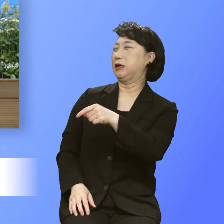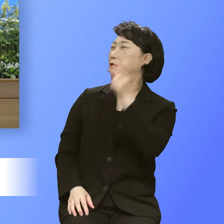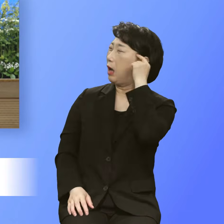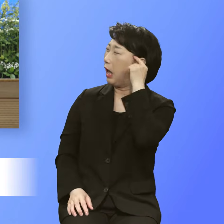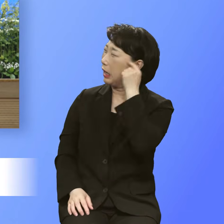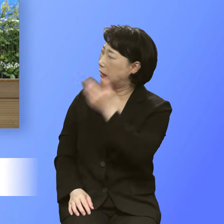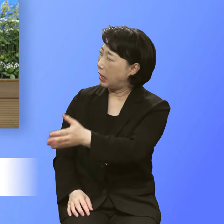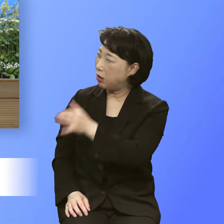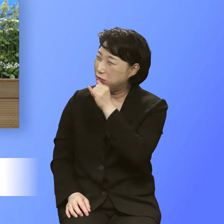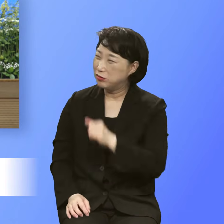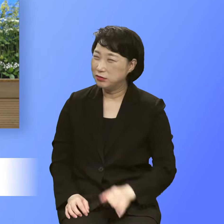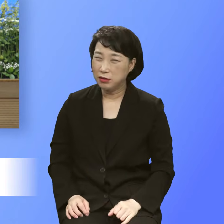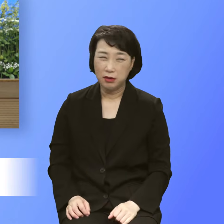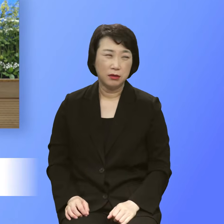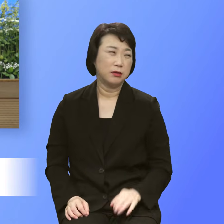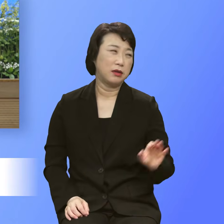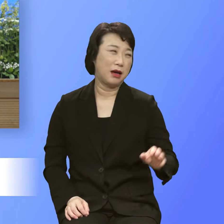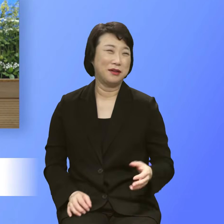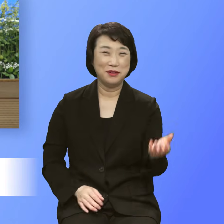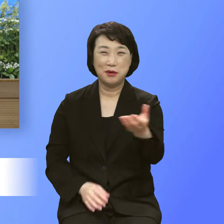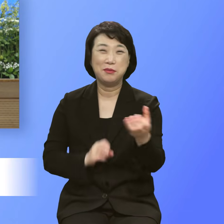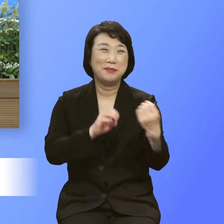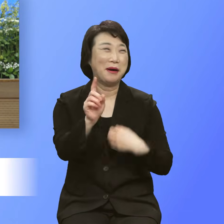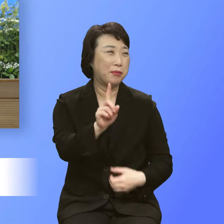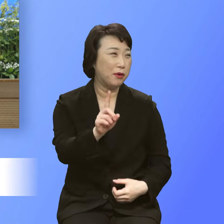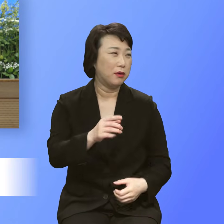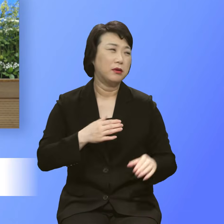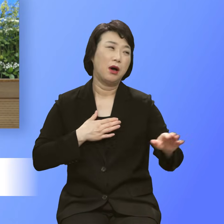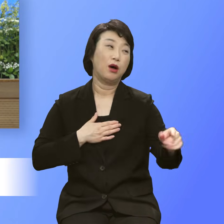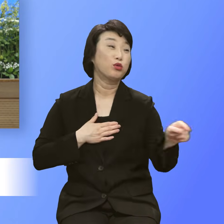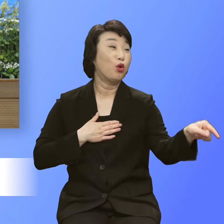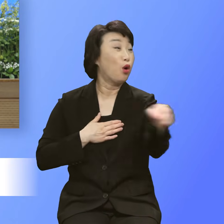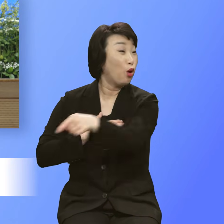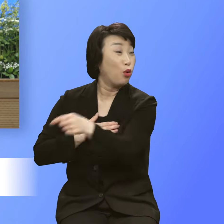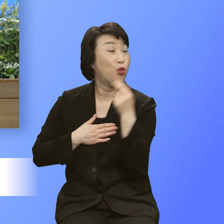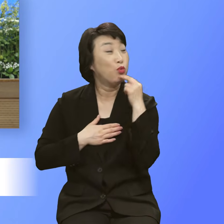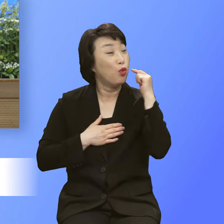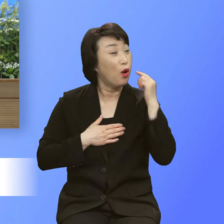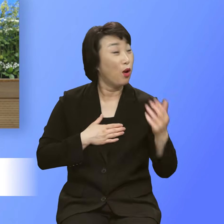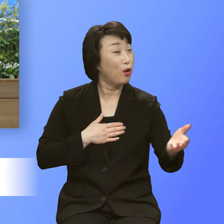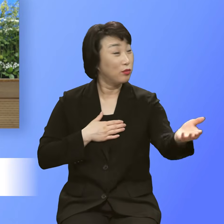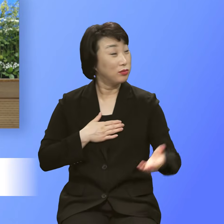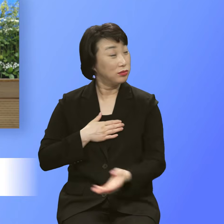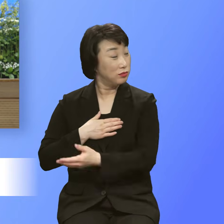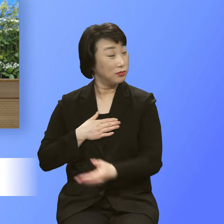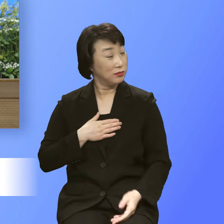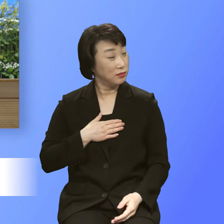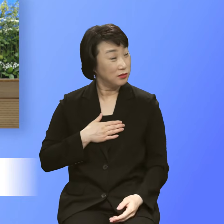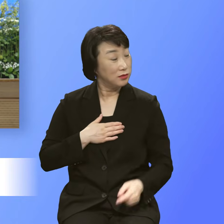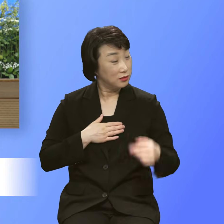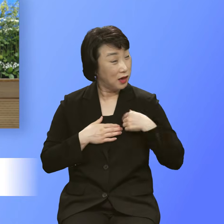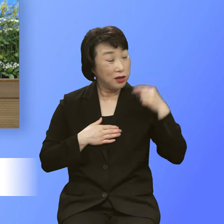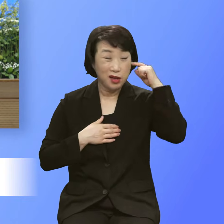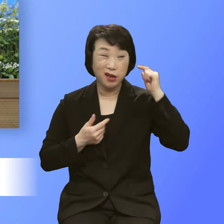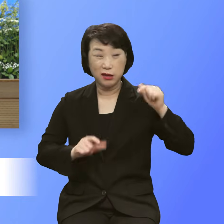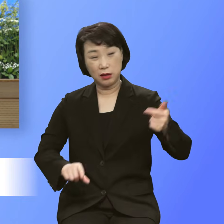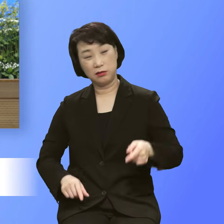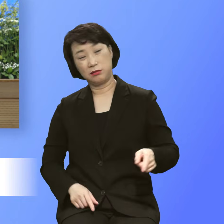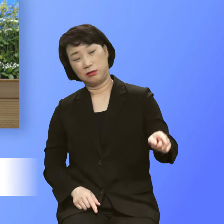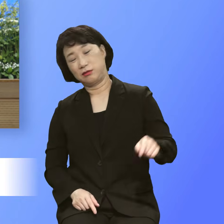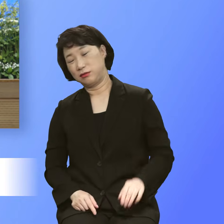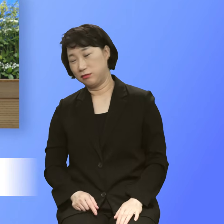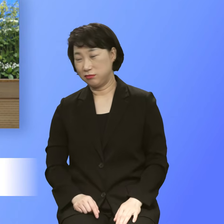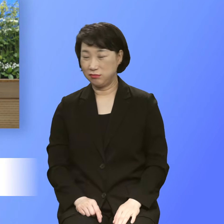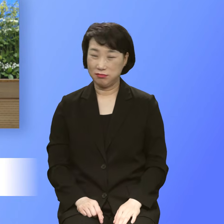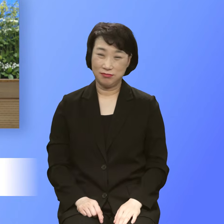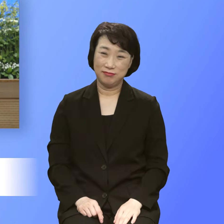가냐? 그럼 여러분 뭐라고 하냐? 너는 왜 안 가냐? 너는 나하고 생각이 다르다 이